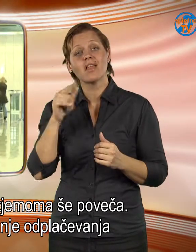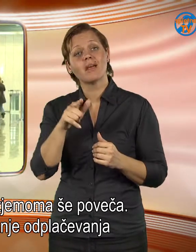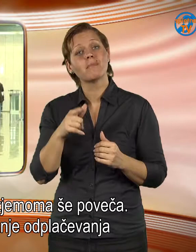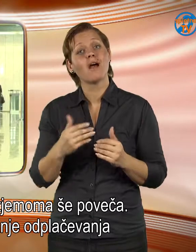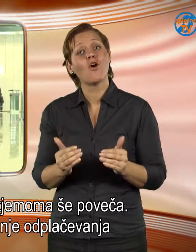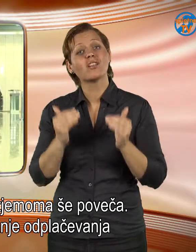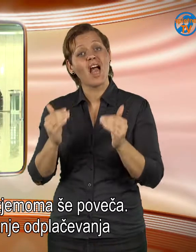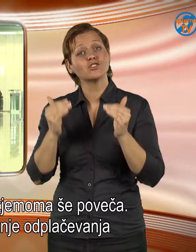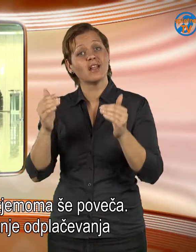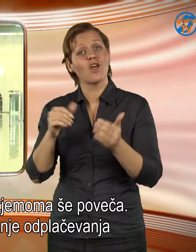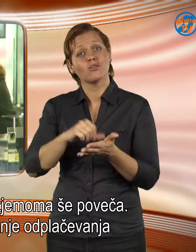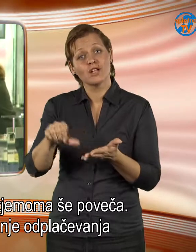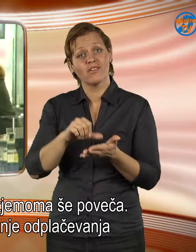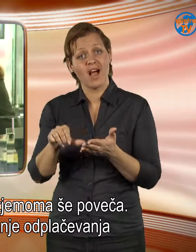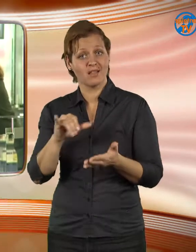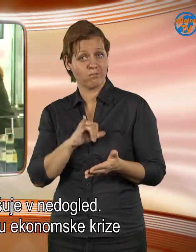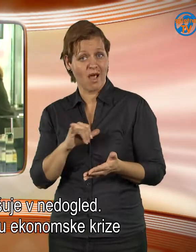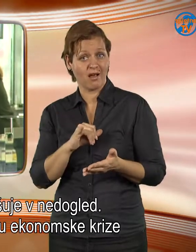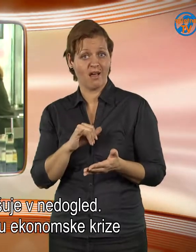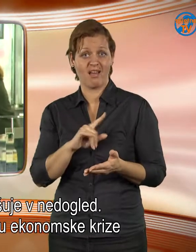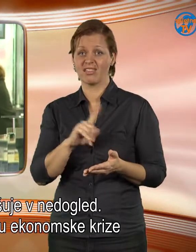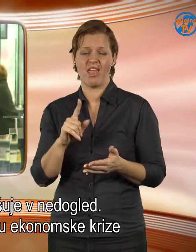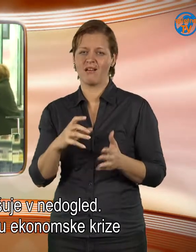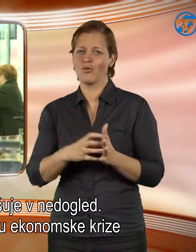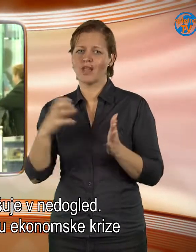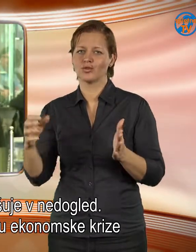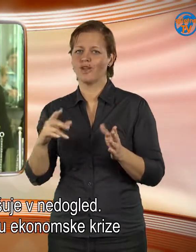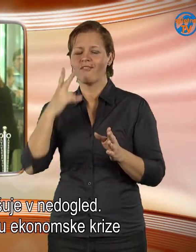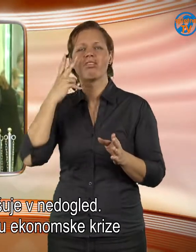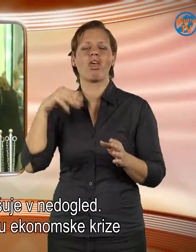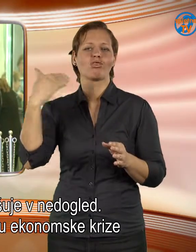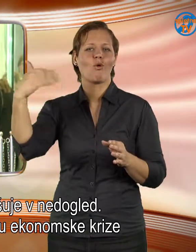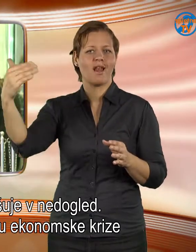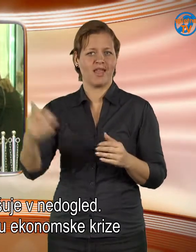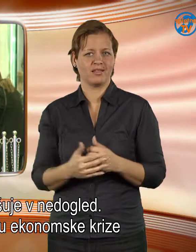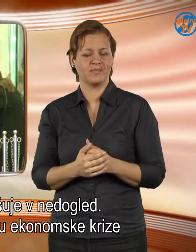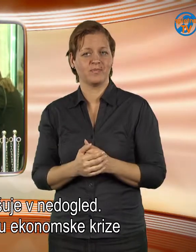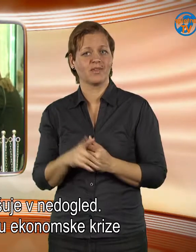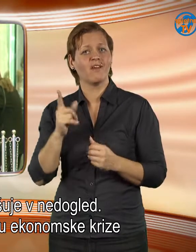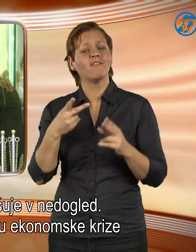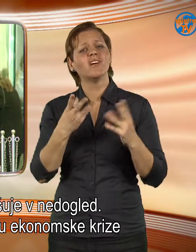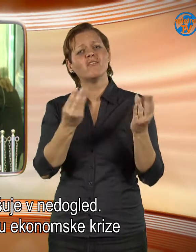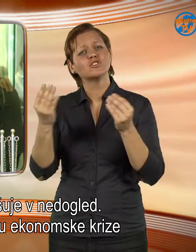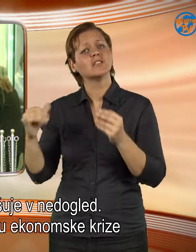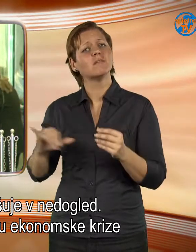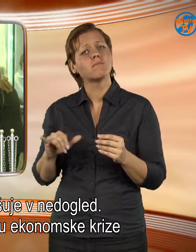Seveda pa odlašanje odplačevanja banka ne podaljšuje v nedogled. V večini bank v